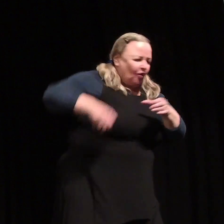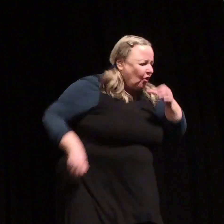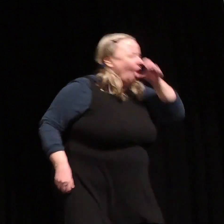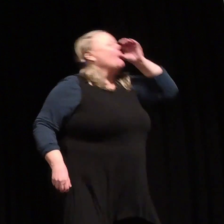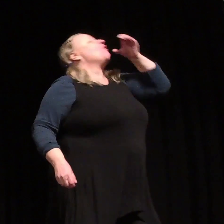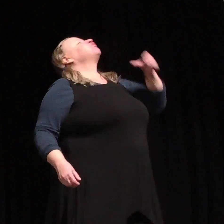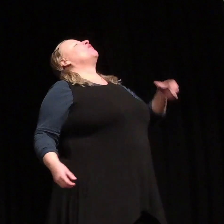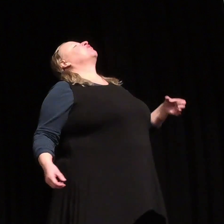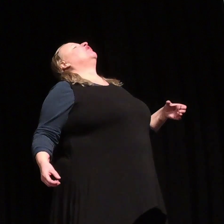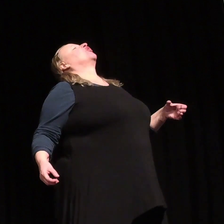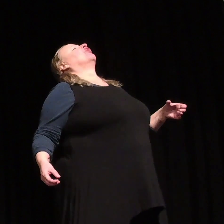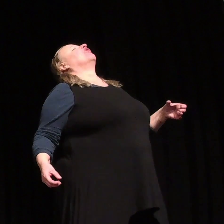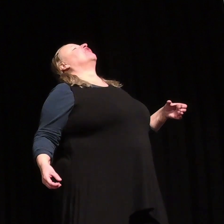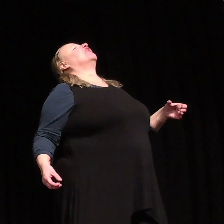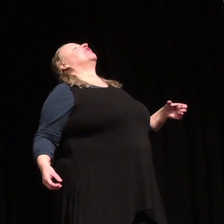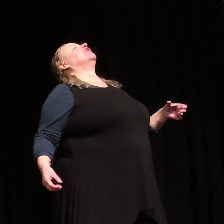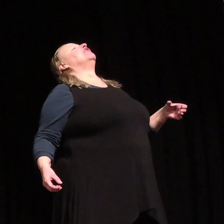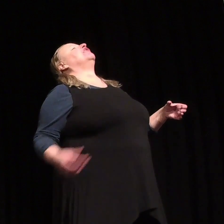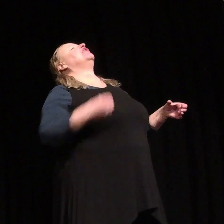OK. Attends.